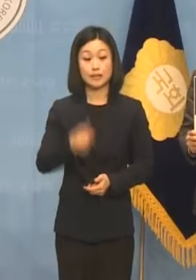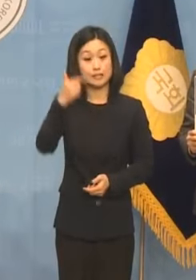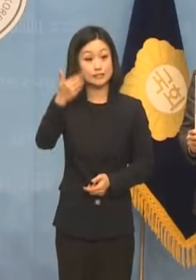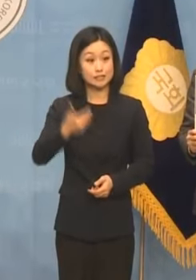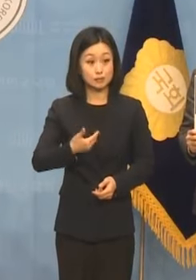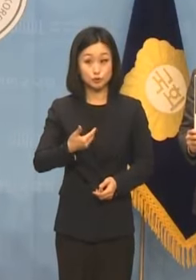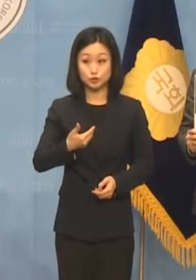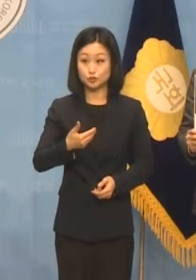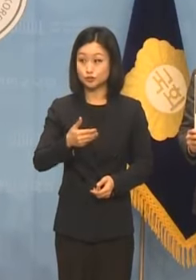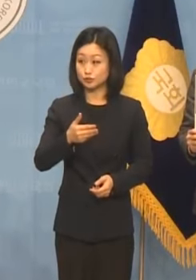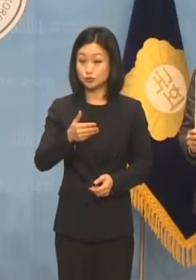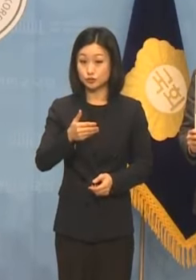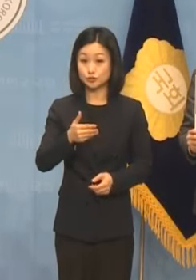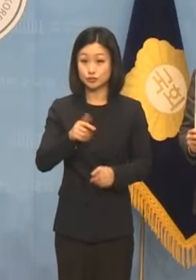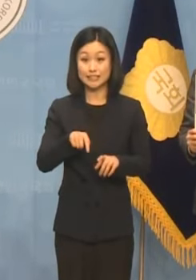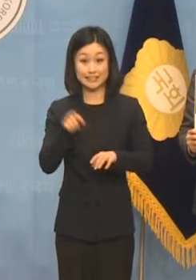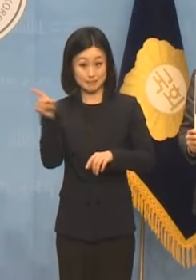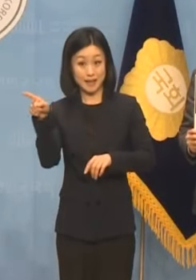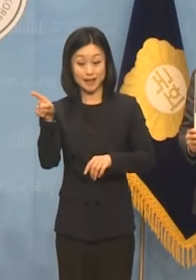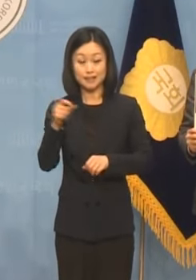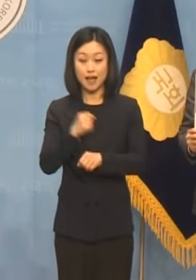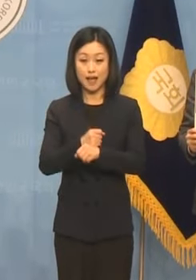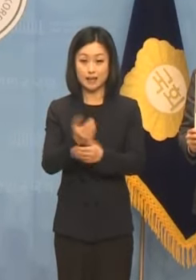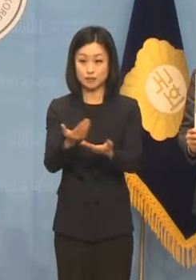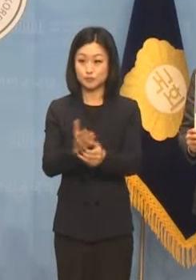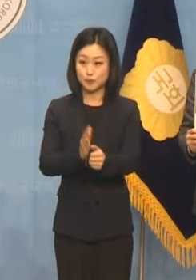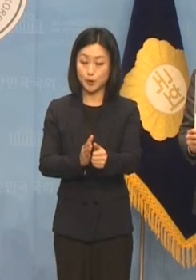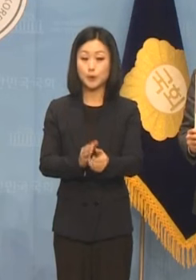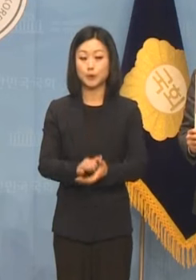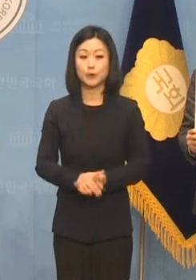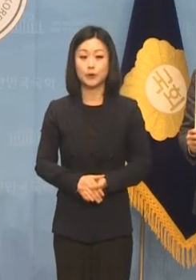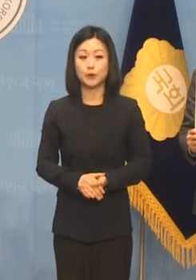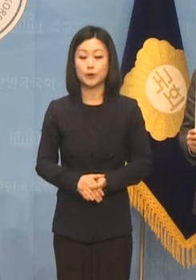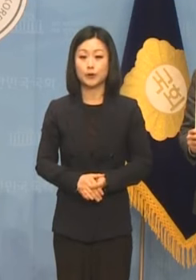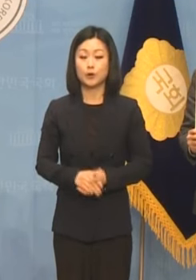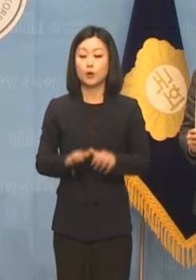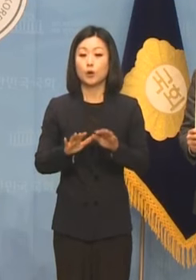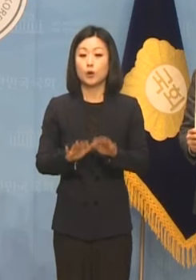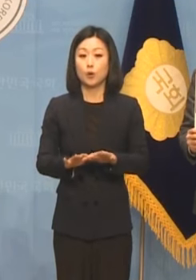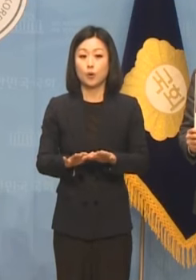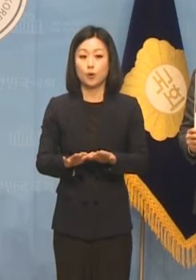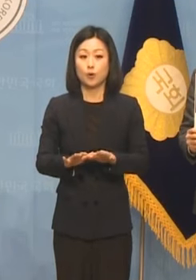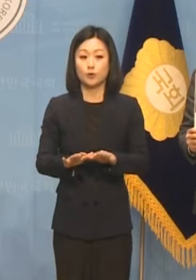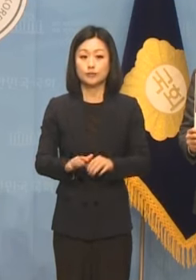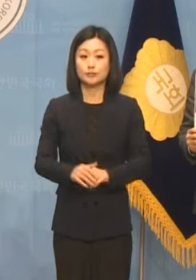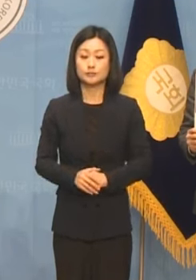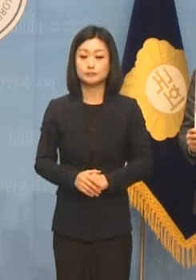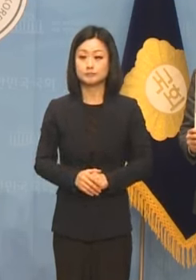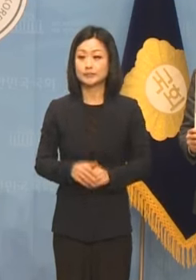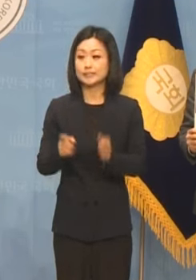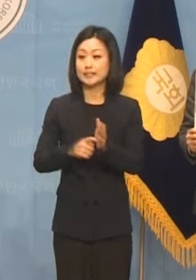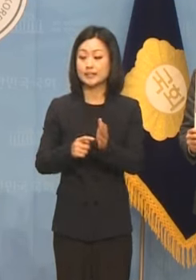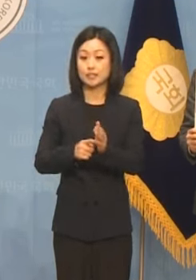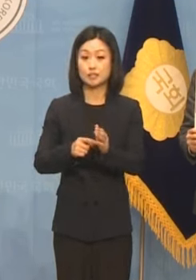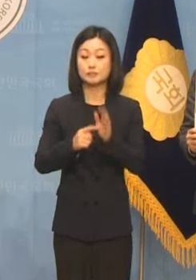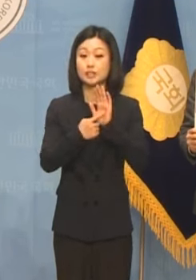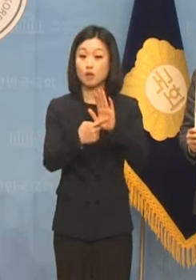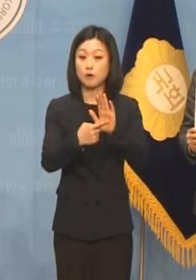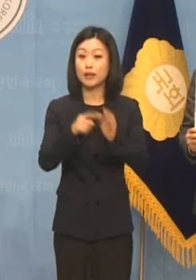질의응답은 바깥의 백브리핑룸에서 하겠습니다. 그리고 오늘 이 긴급성명에